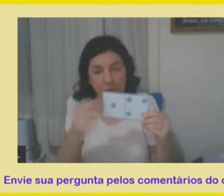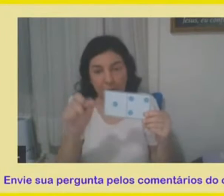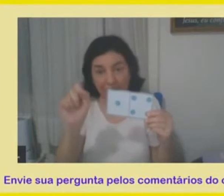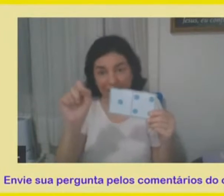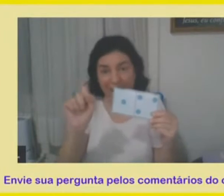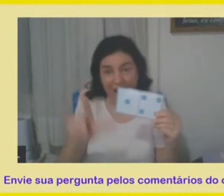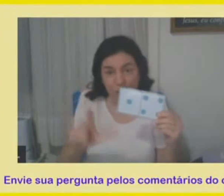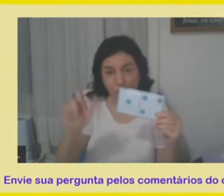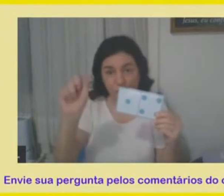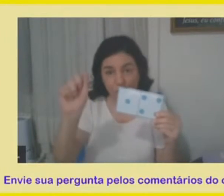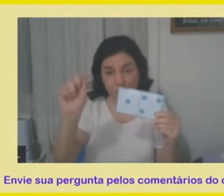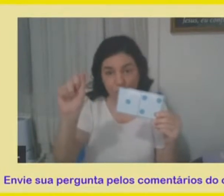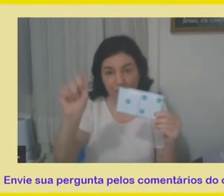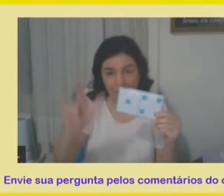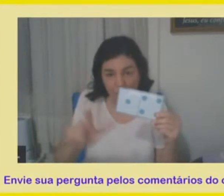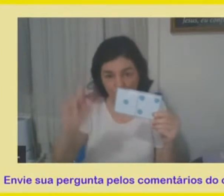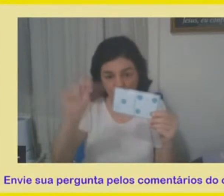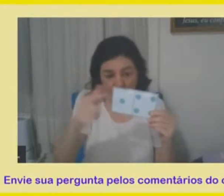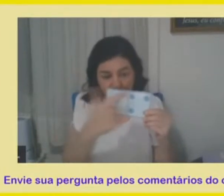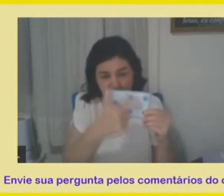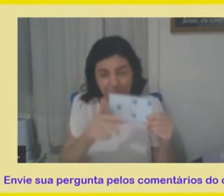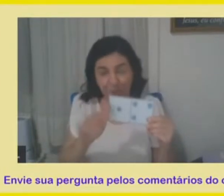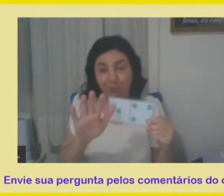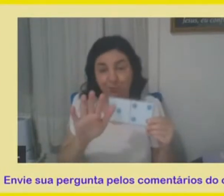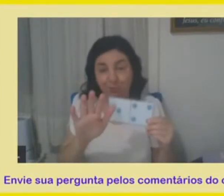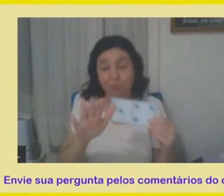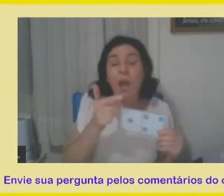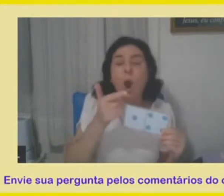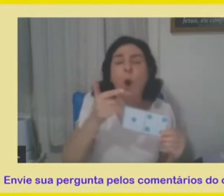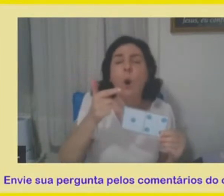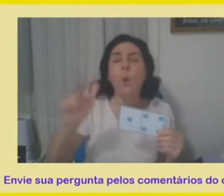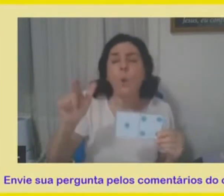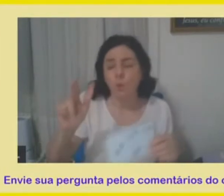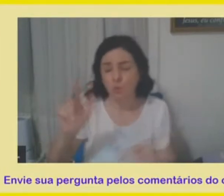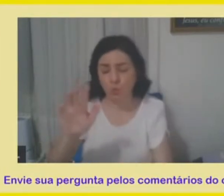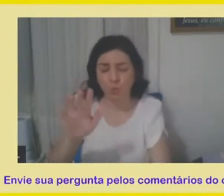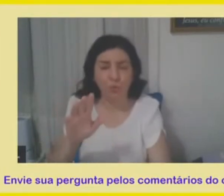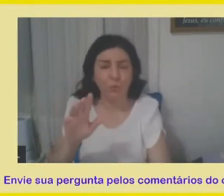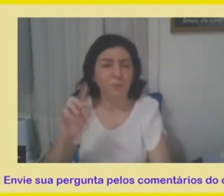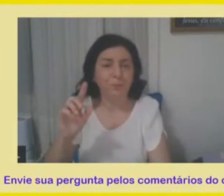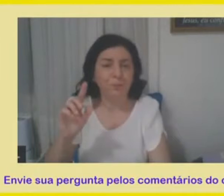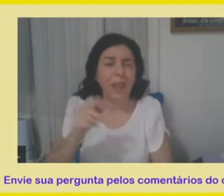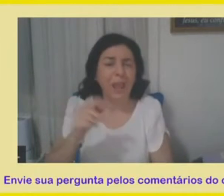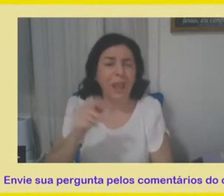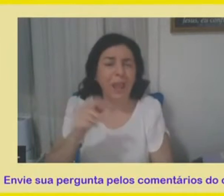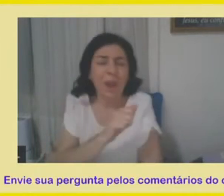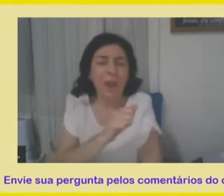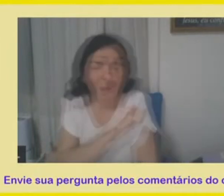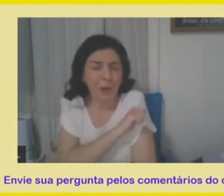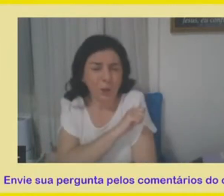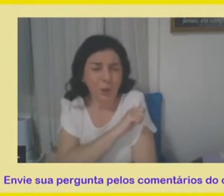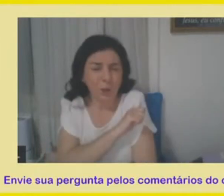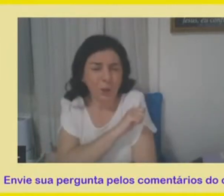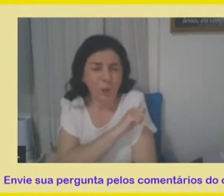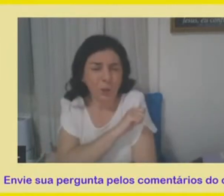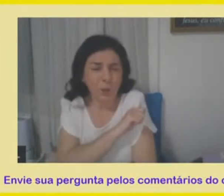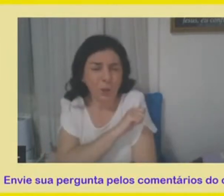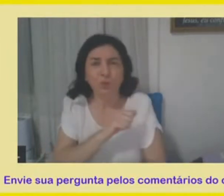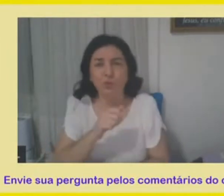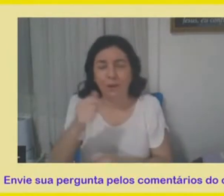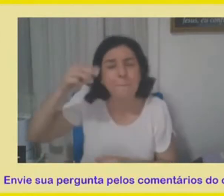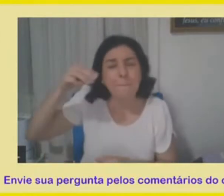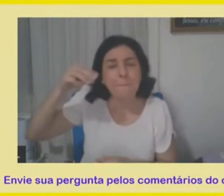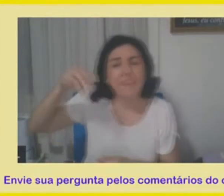Olha, este aqui, que cor que é este aqui? Azul, certo? Azul. E um outro? Pode